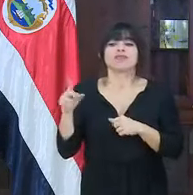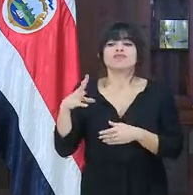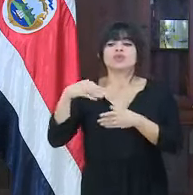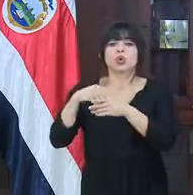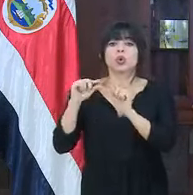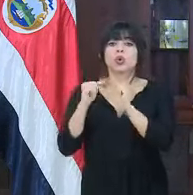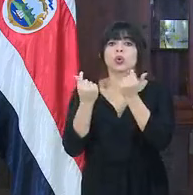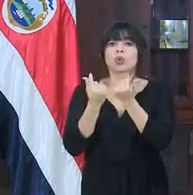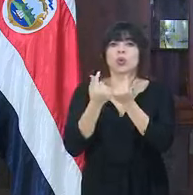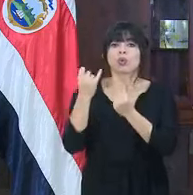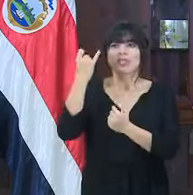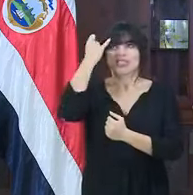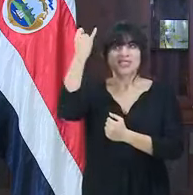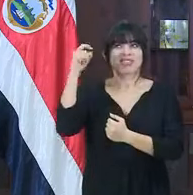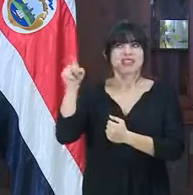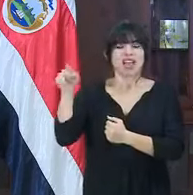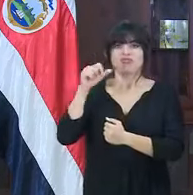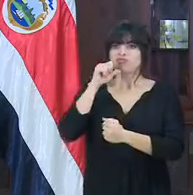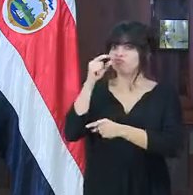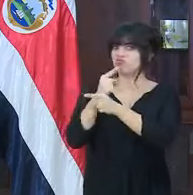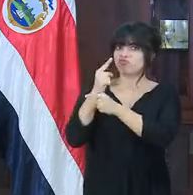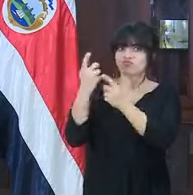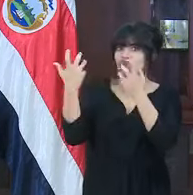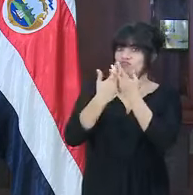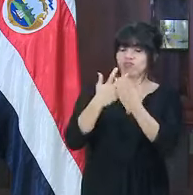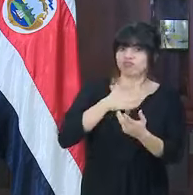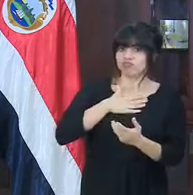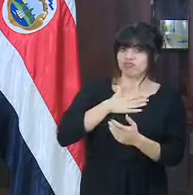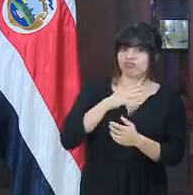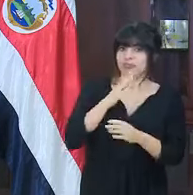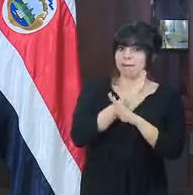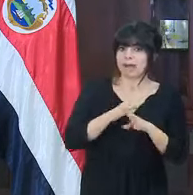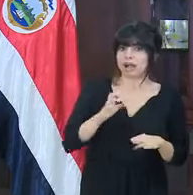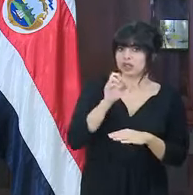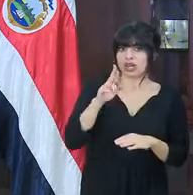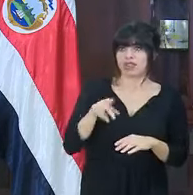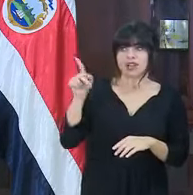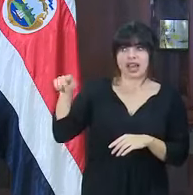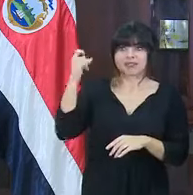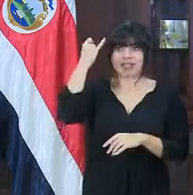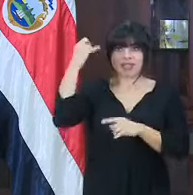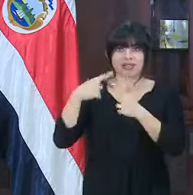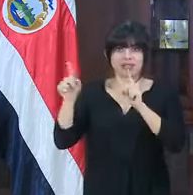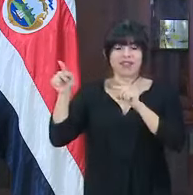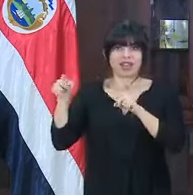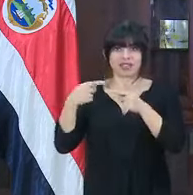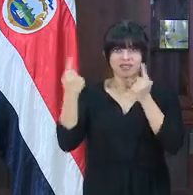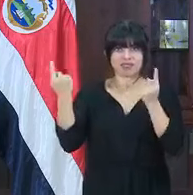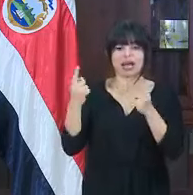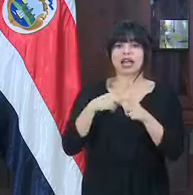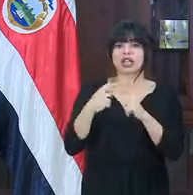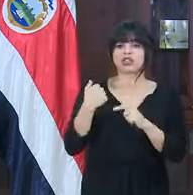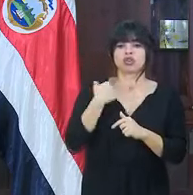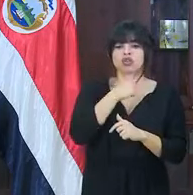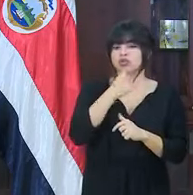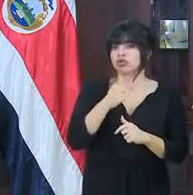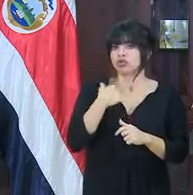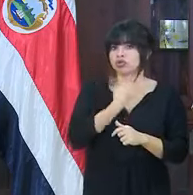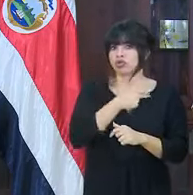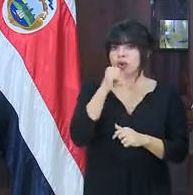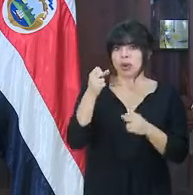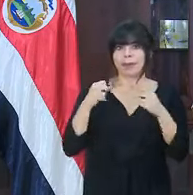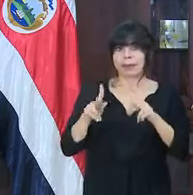a grupos con ideologías que no son las propias de nuestra idiosincrasia pacífica costarricense y que no vamos a permitir que